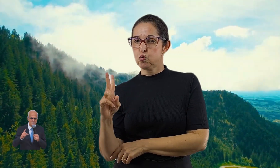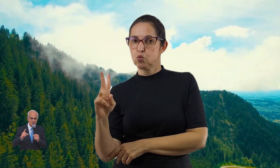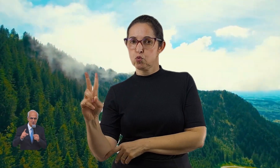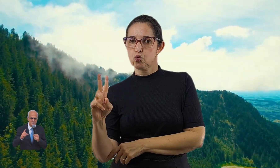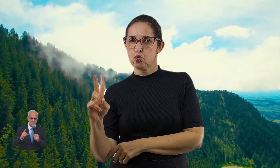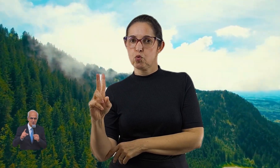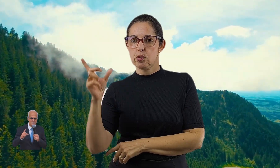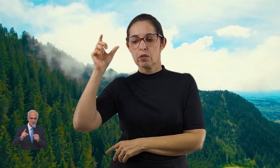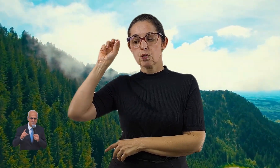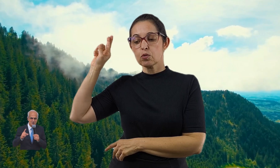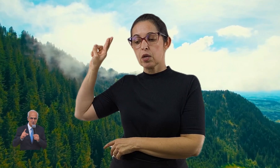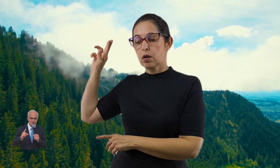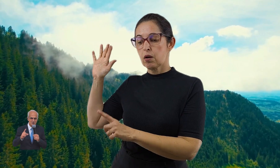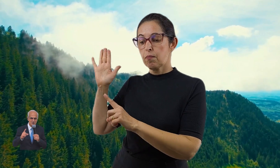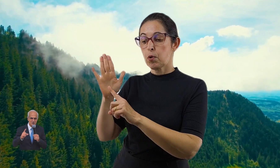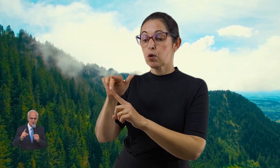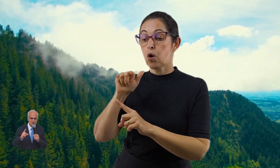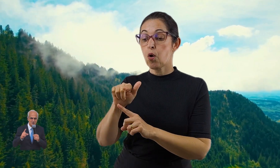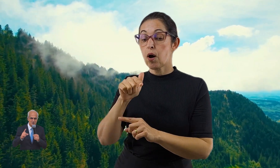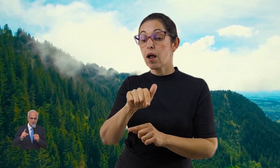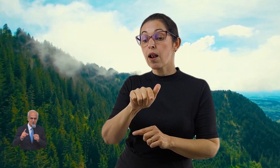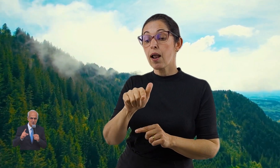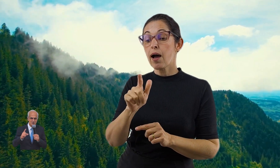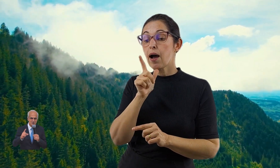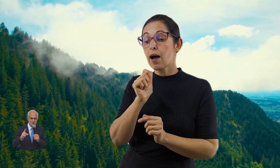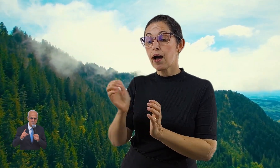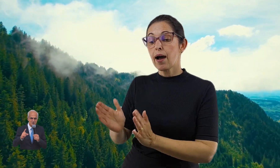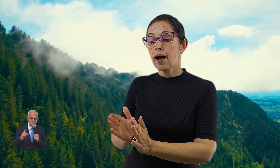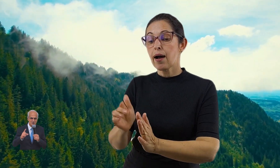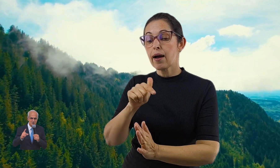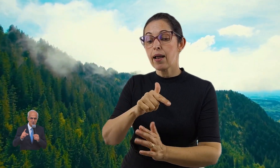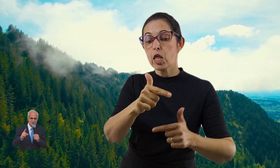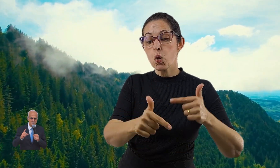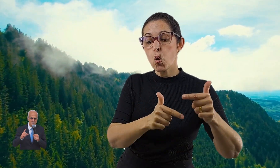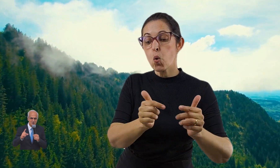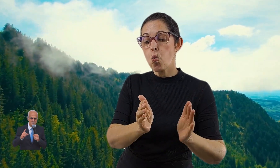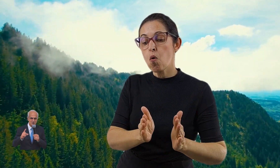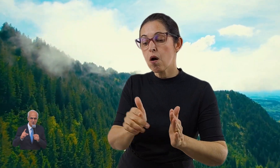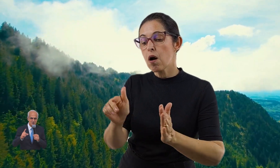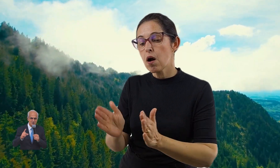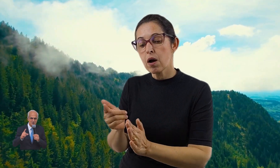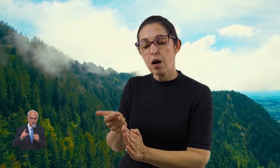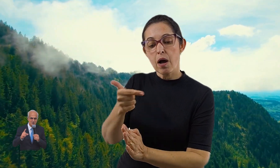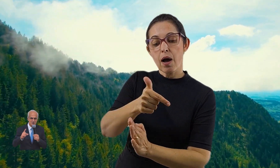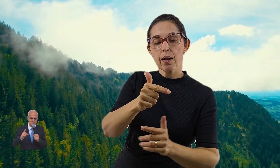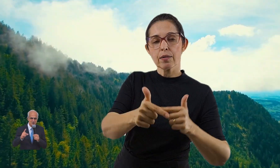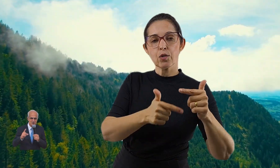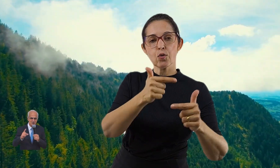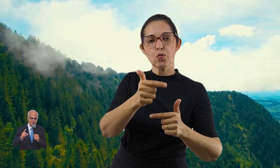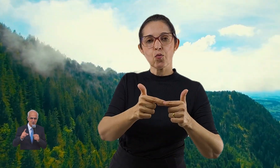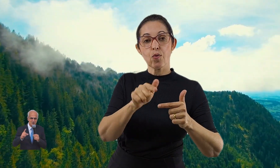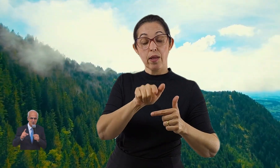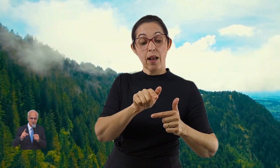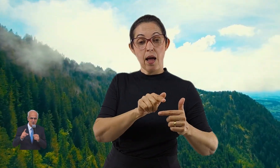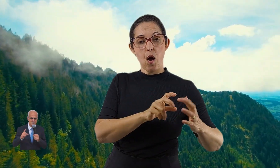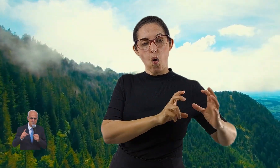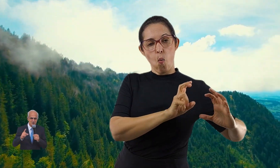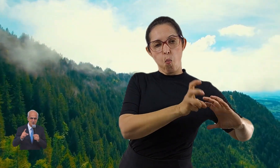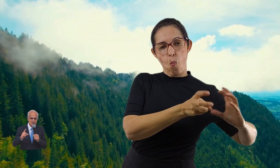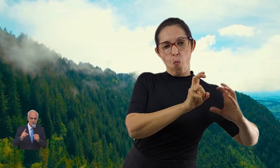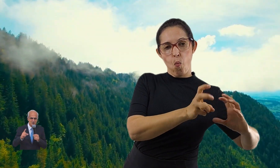do ribeiro de Quizon. E quando os carros ferrados atacam a eles, que o Senhor disse que atacariam, diz a palavra do Senhor,